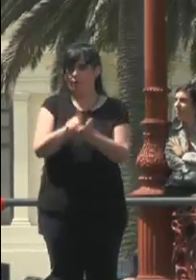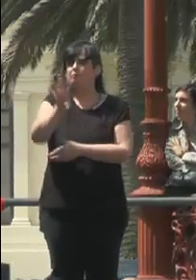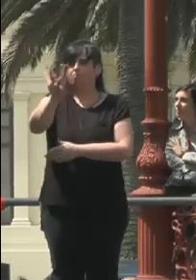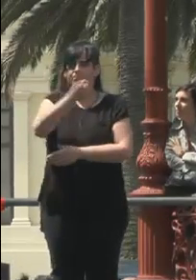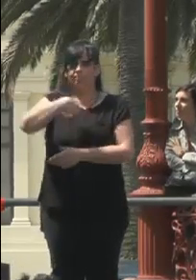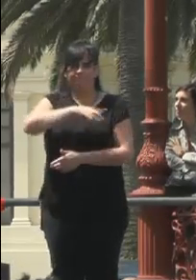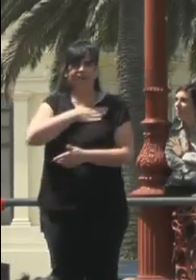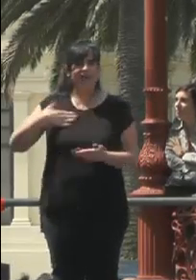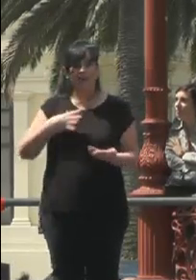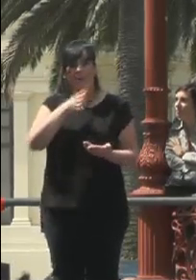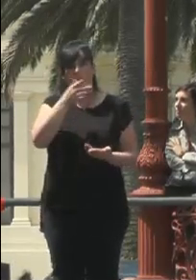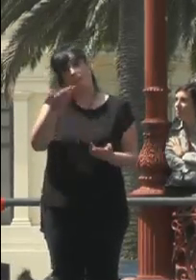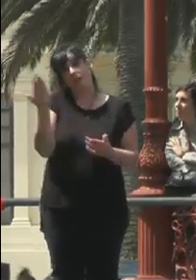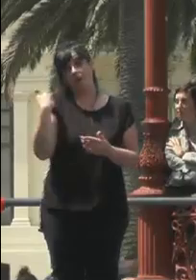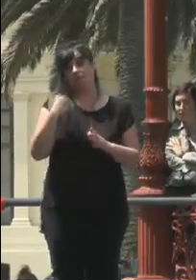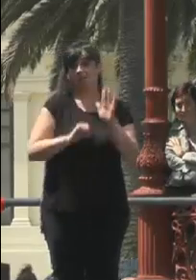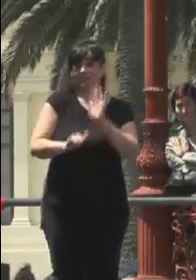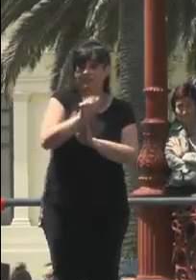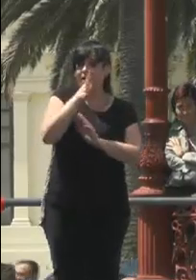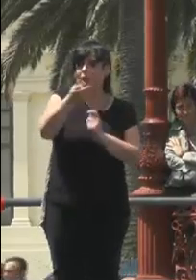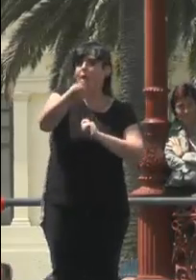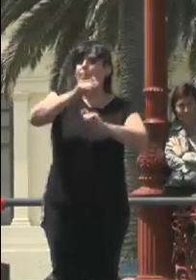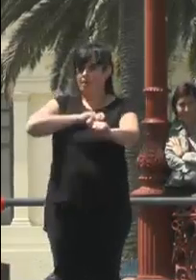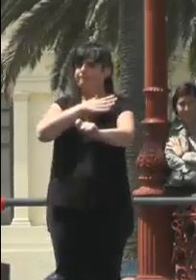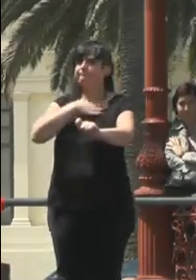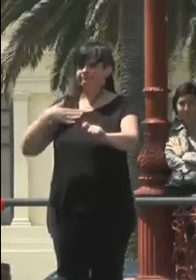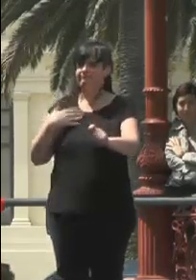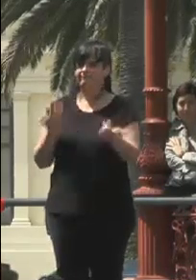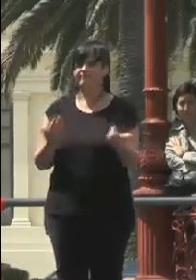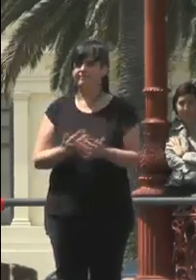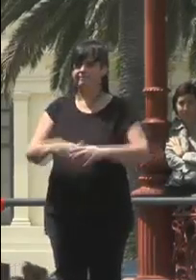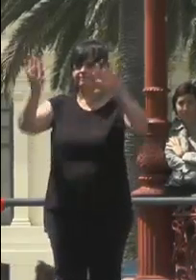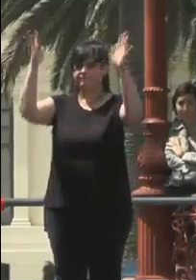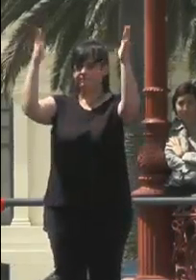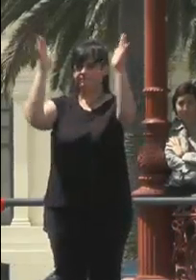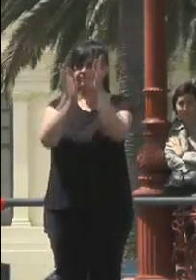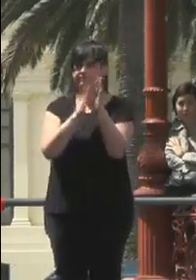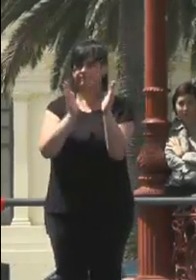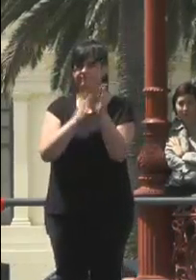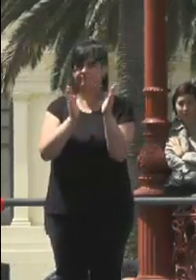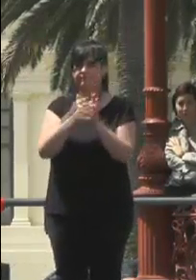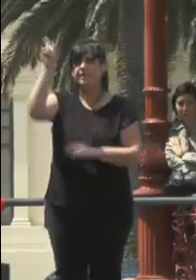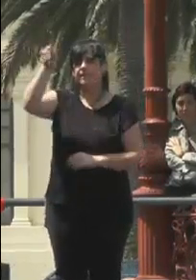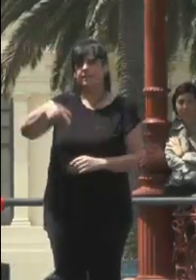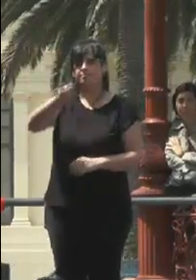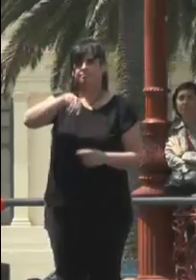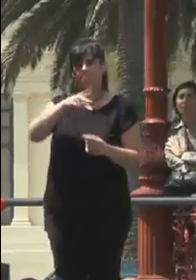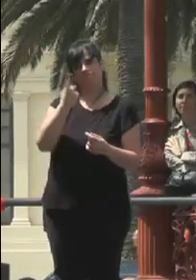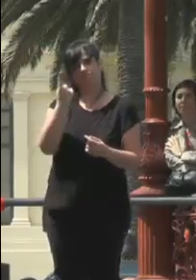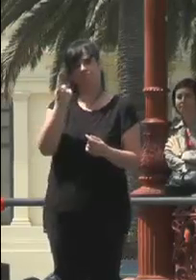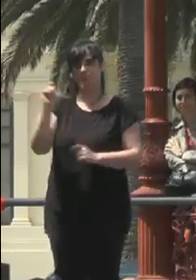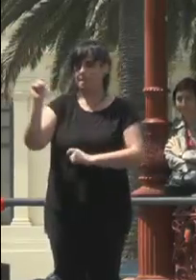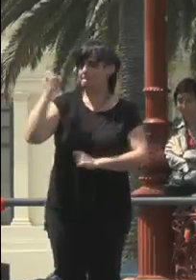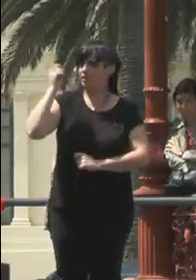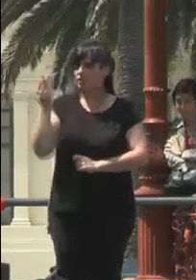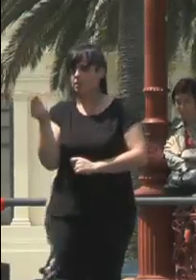o dano que nos fixeron, faltaría máis. E mirade, queremos subir as pensións porque é